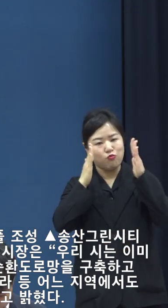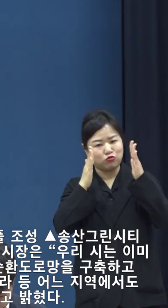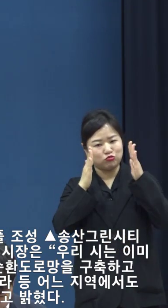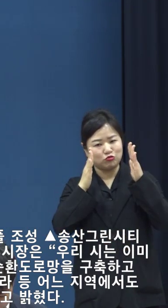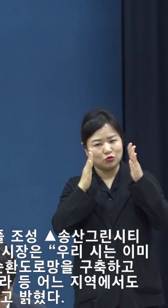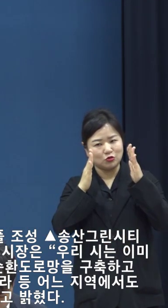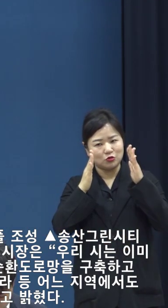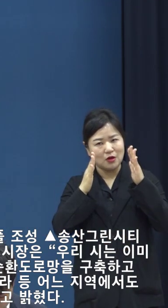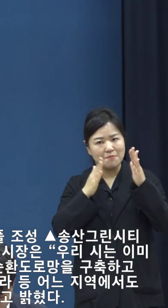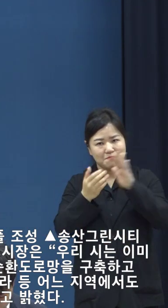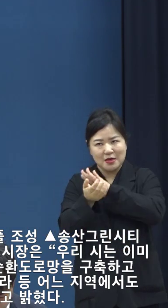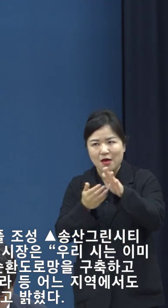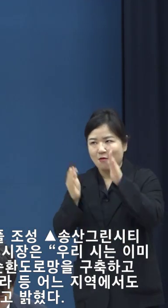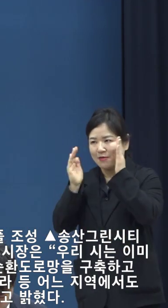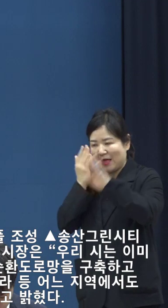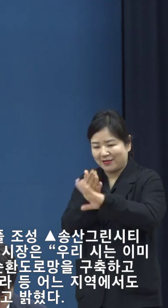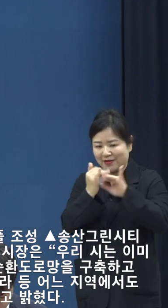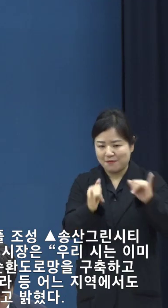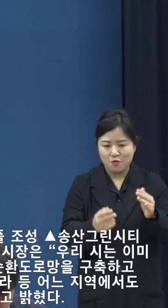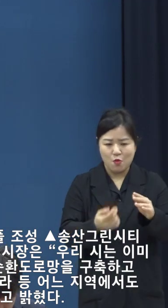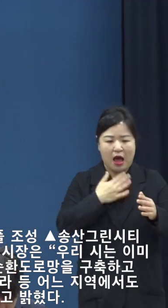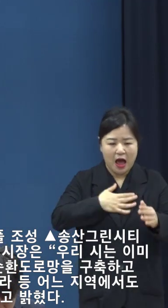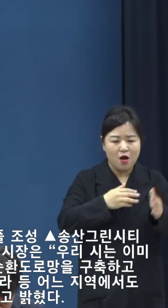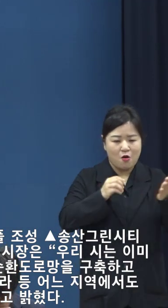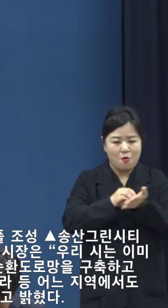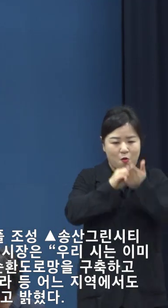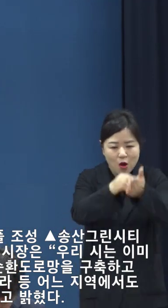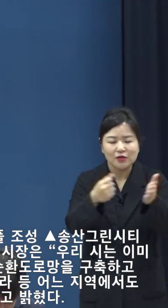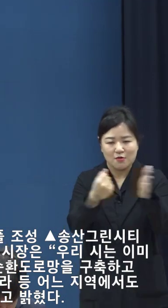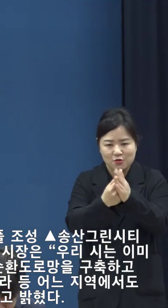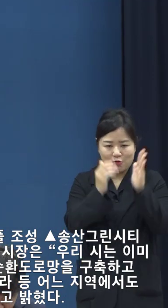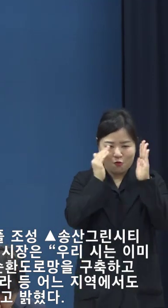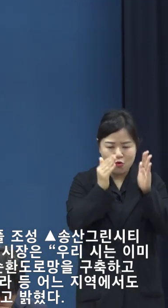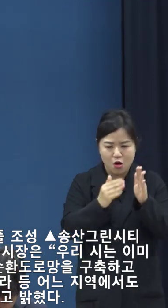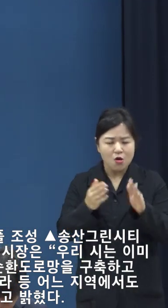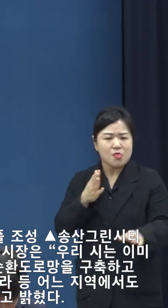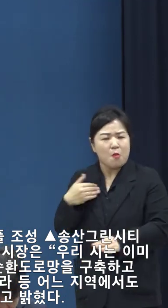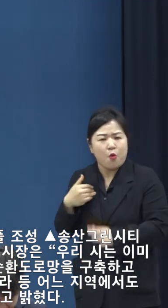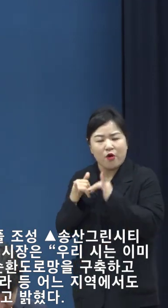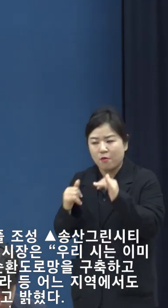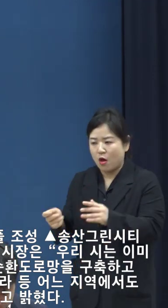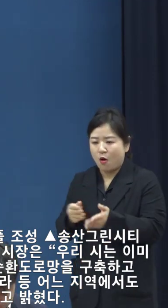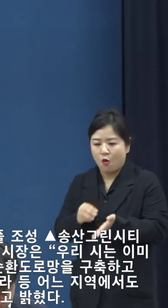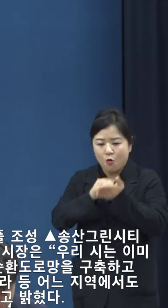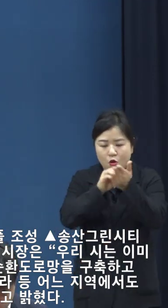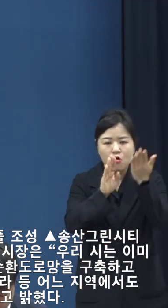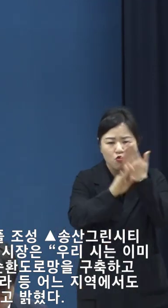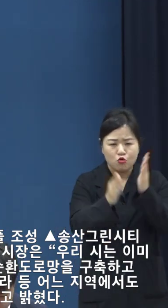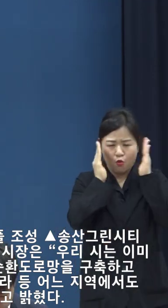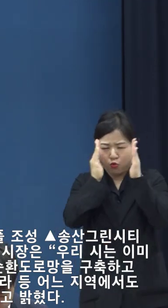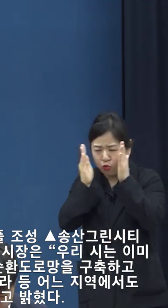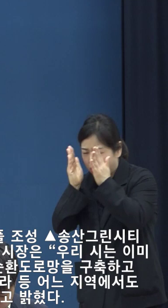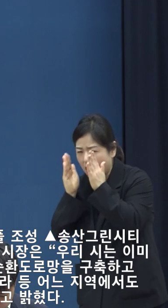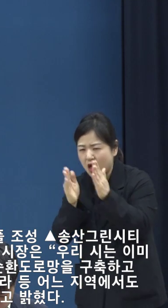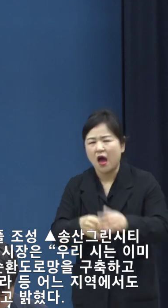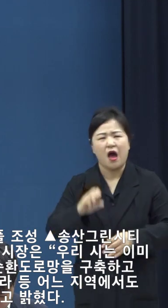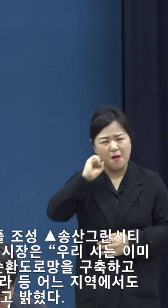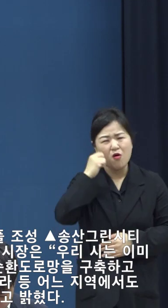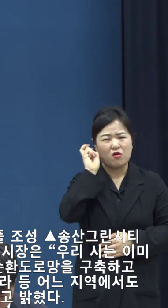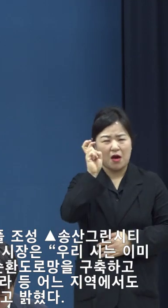수 있었다고 봅니다. 남들은 모르는 사람 와서 이런 현황을 파악하고 등등등 지역 여건을 파악하는 데 아마 힘들었을